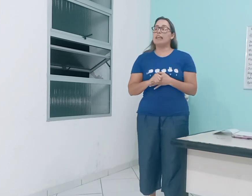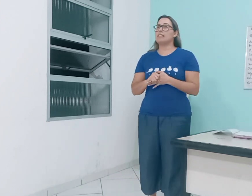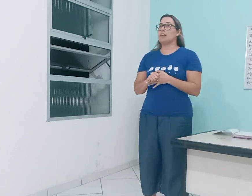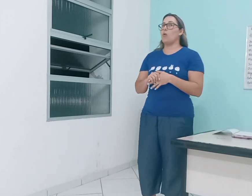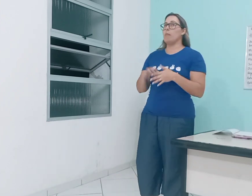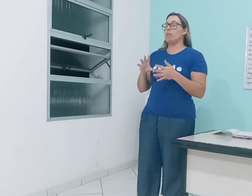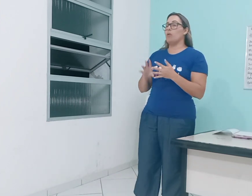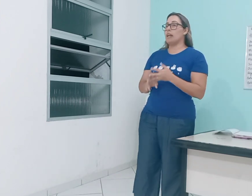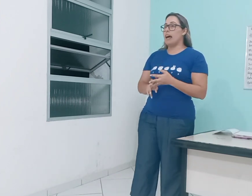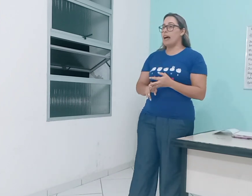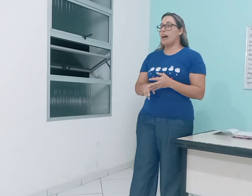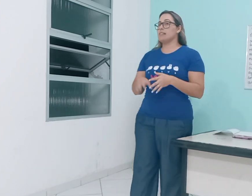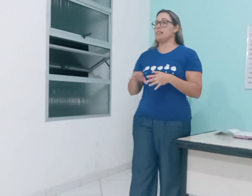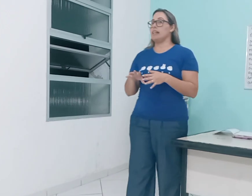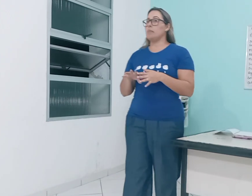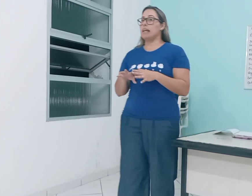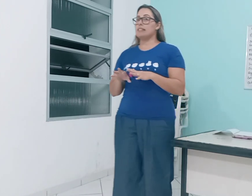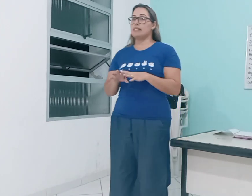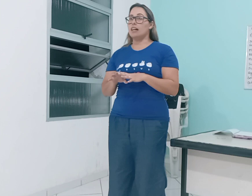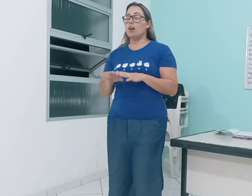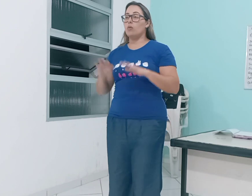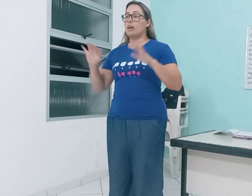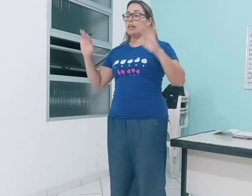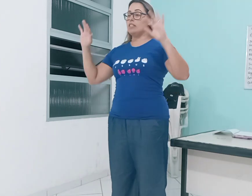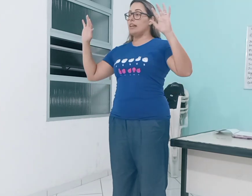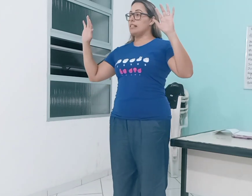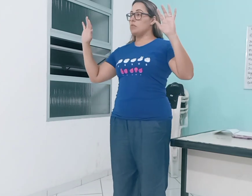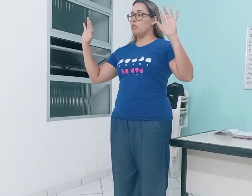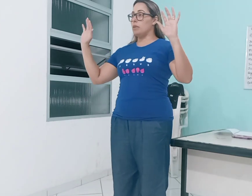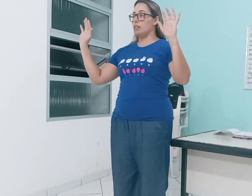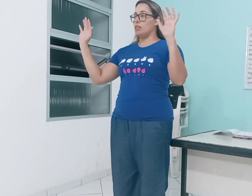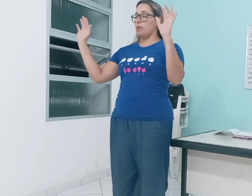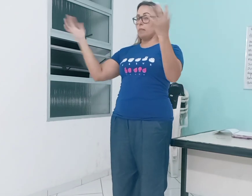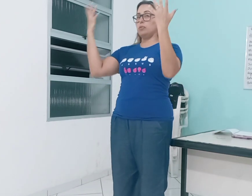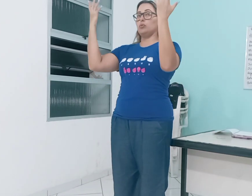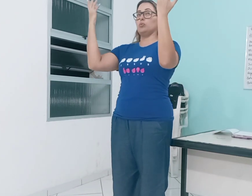Festa, comemorar, celebração, a gente faz esse movimento aqui, ó.